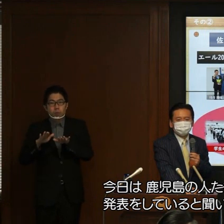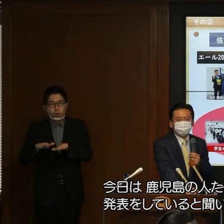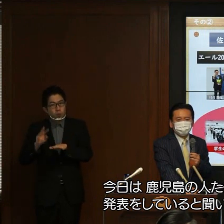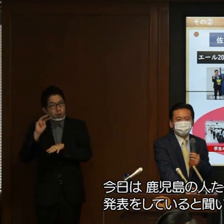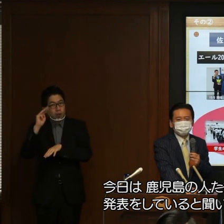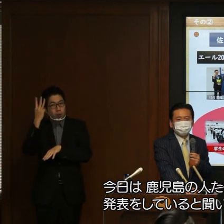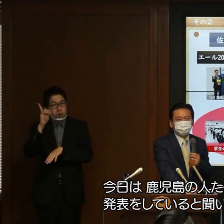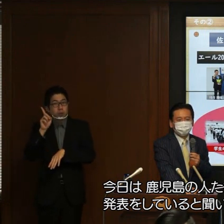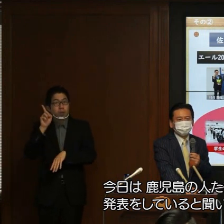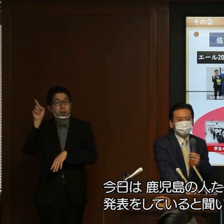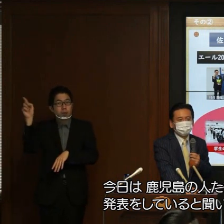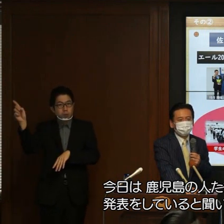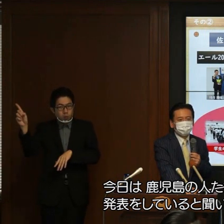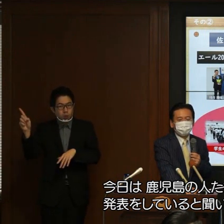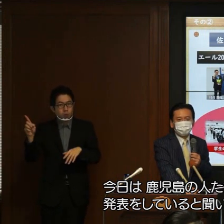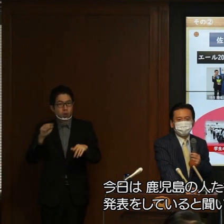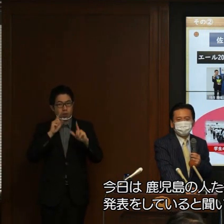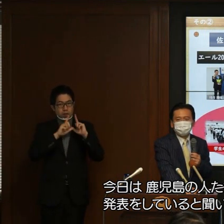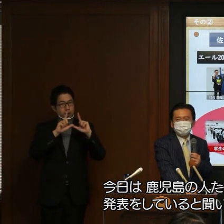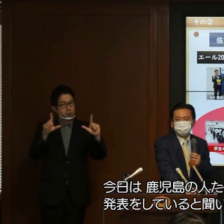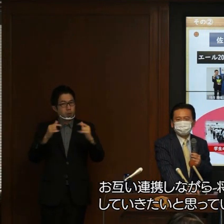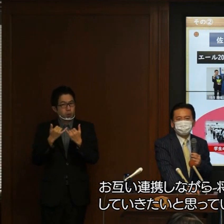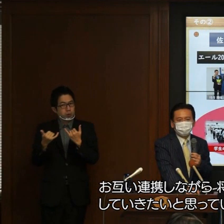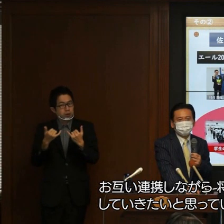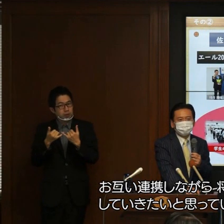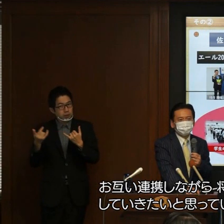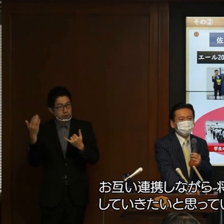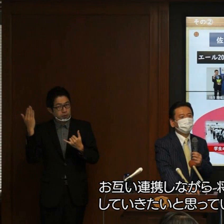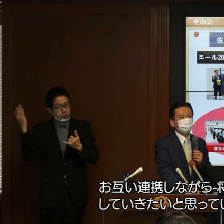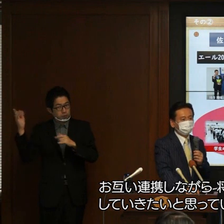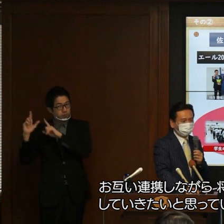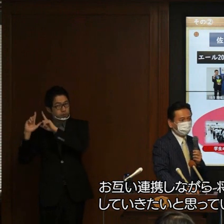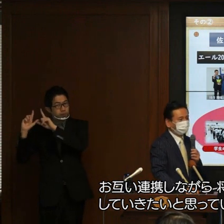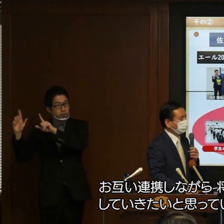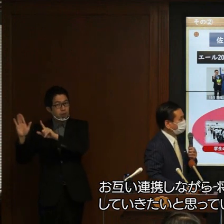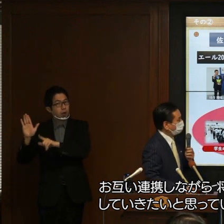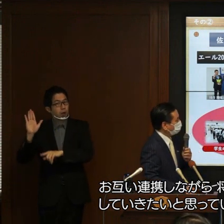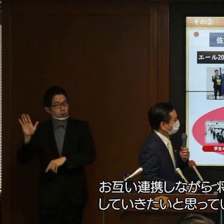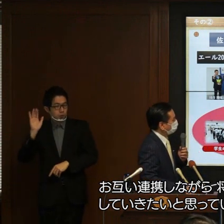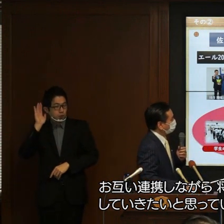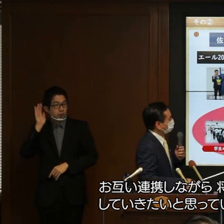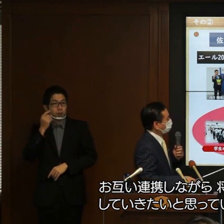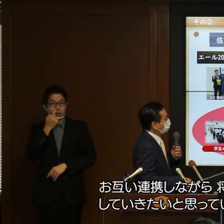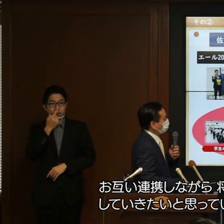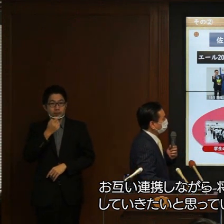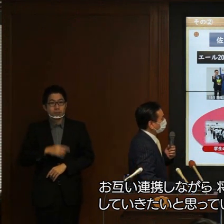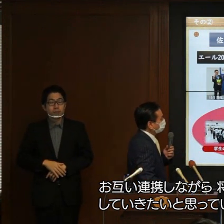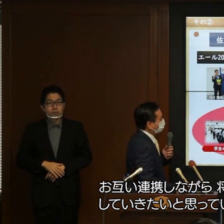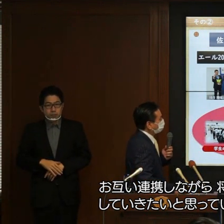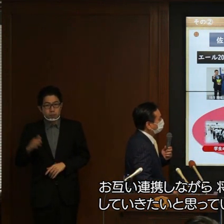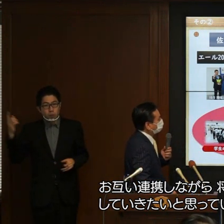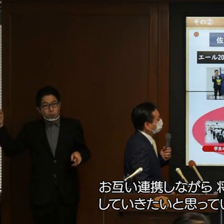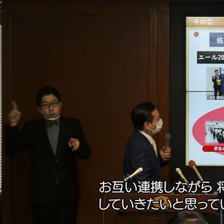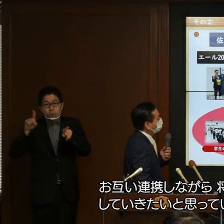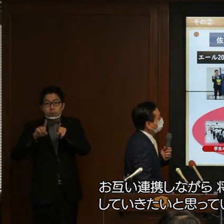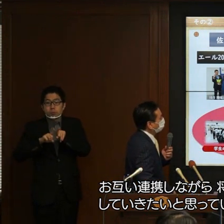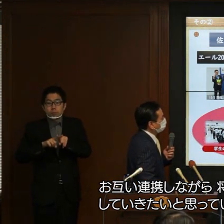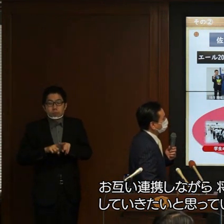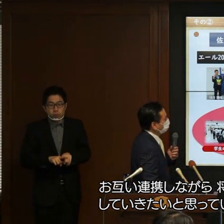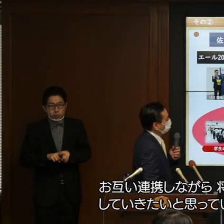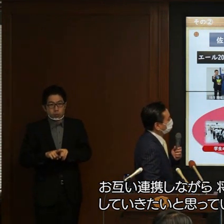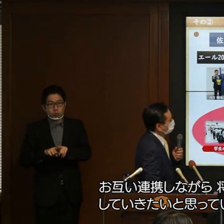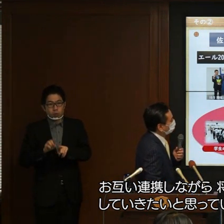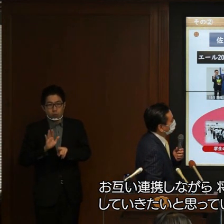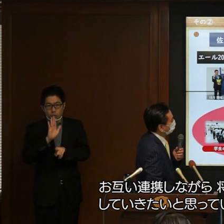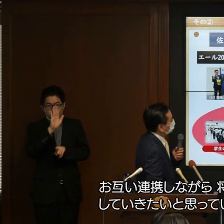表をしていると聞いておりますけれども、お互い連携しながら将来に向かった交流